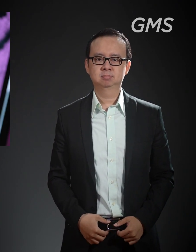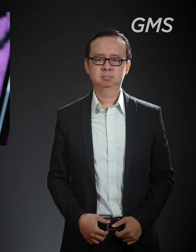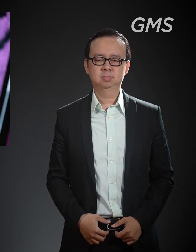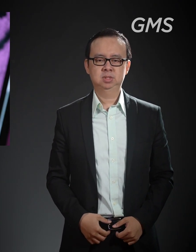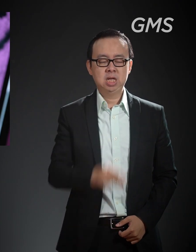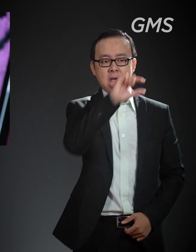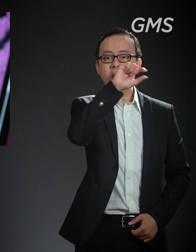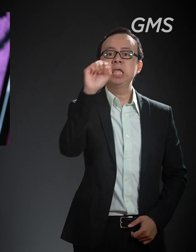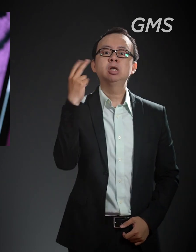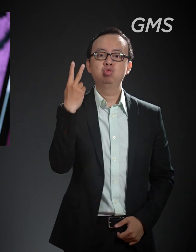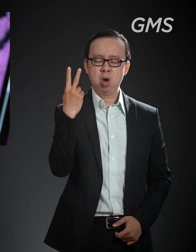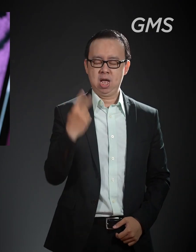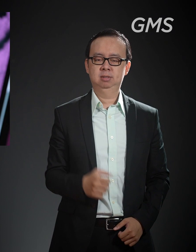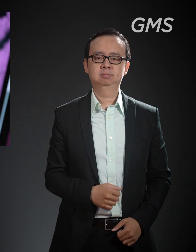2.